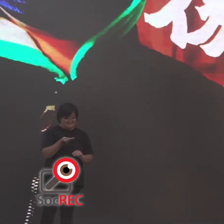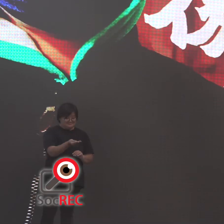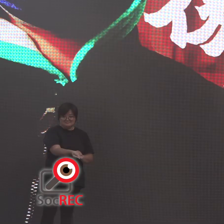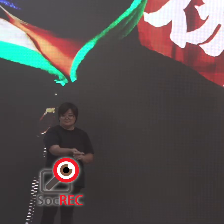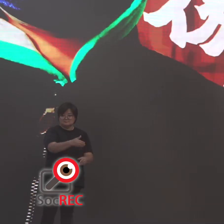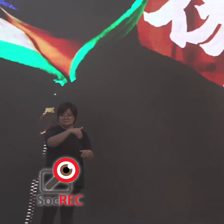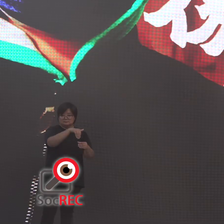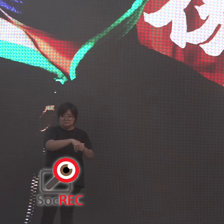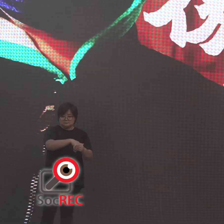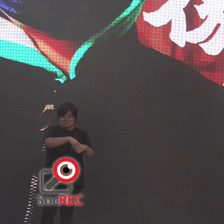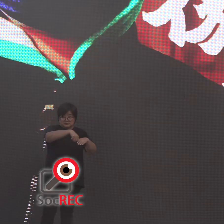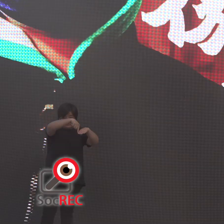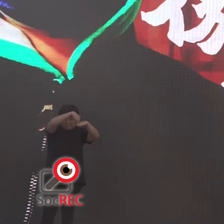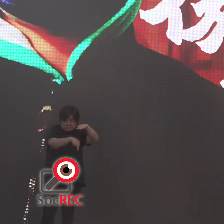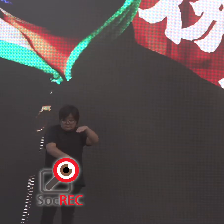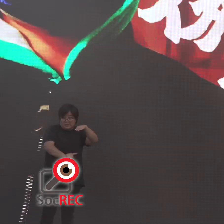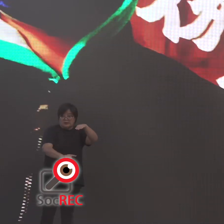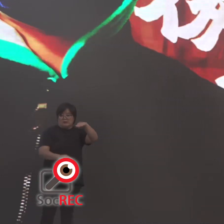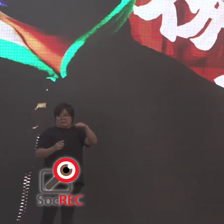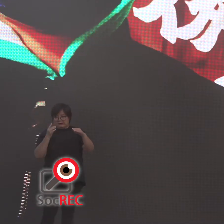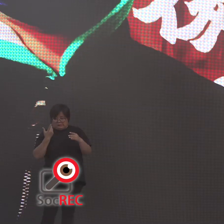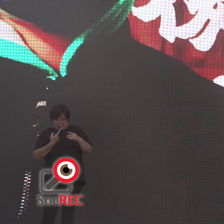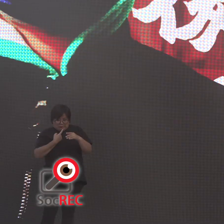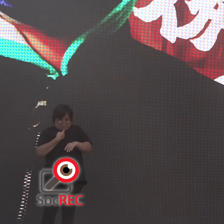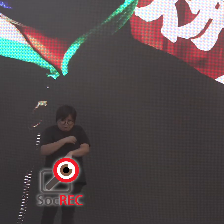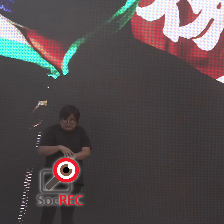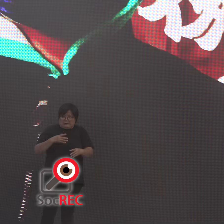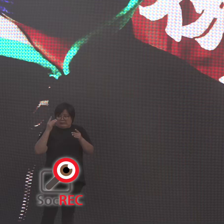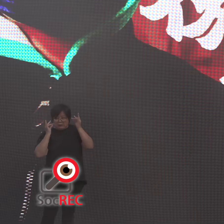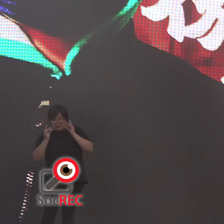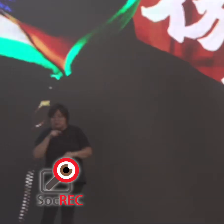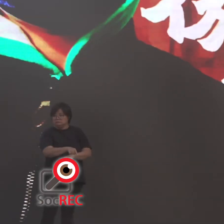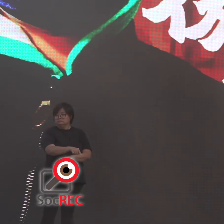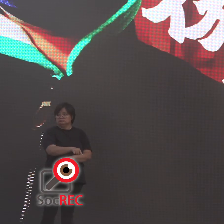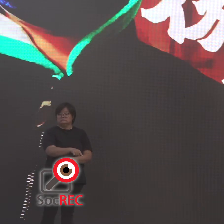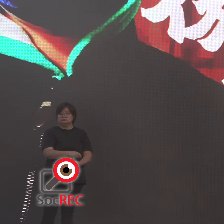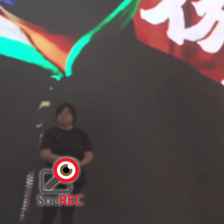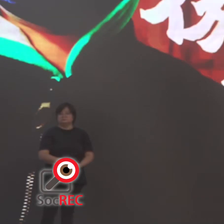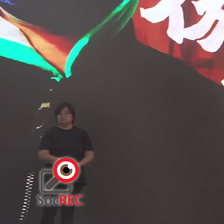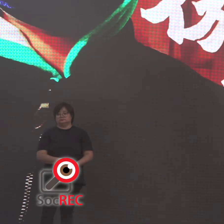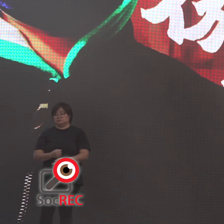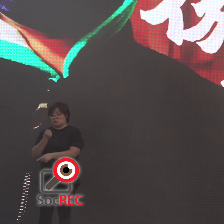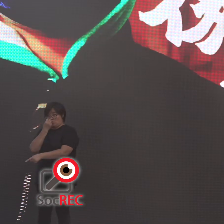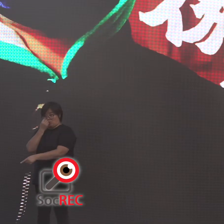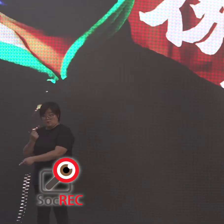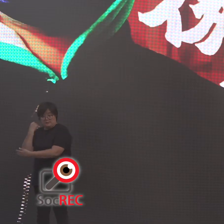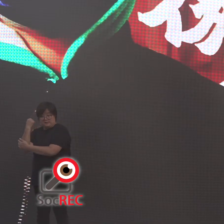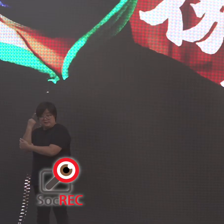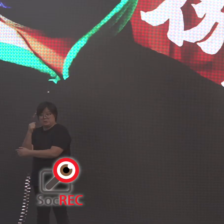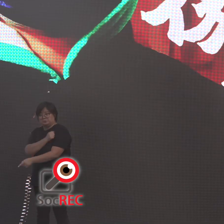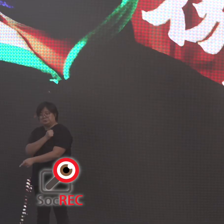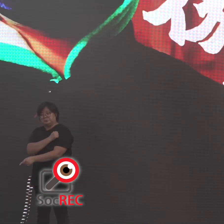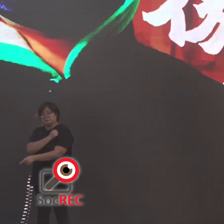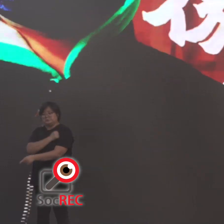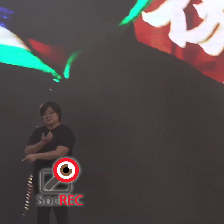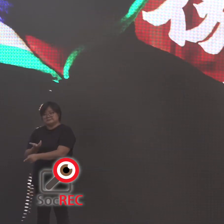道在香港的各位手足現在應該都很疲倦，因為覺得條路很長，不知道怎麼行，而